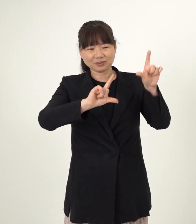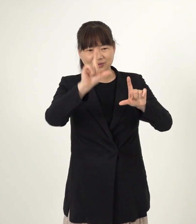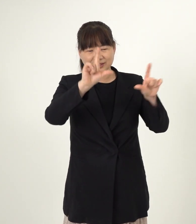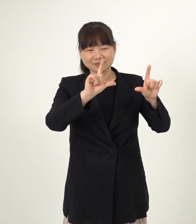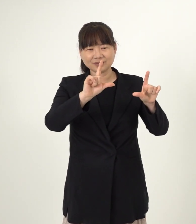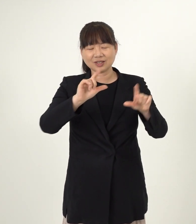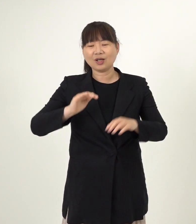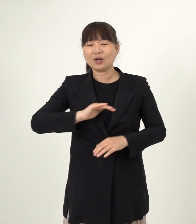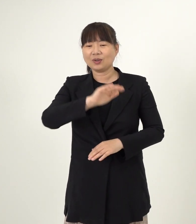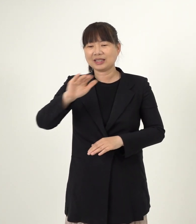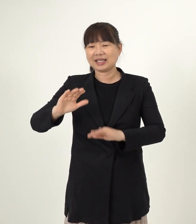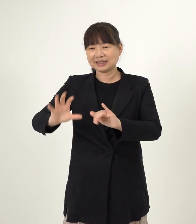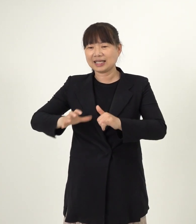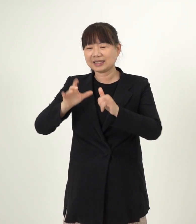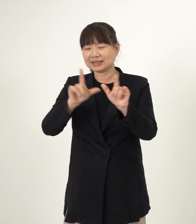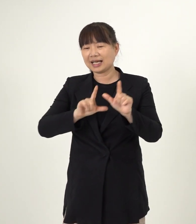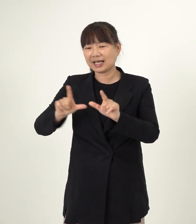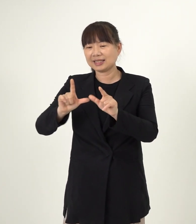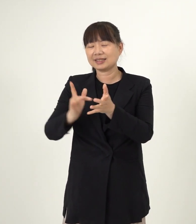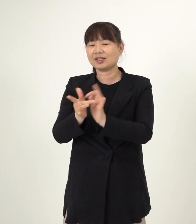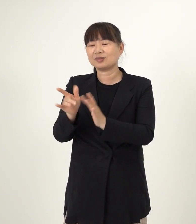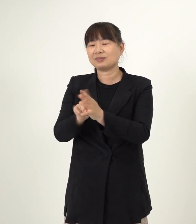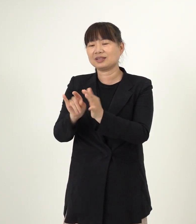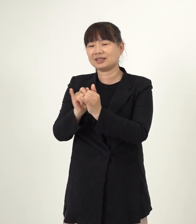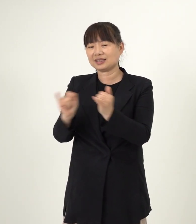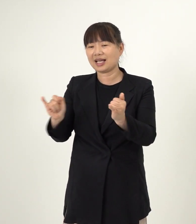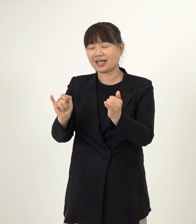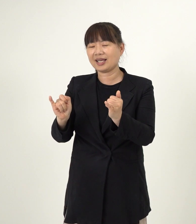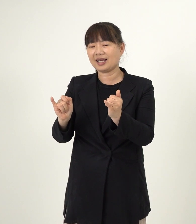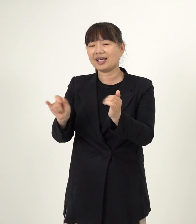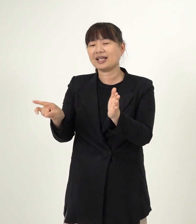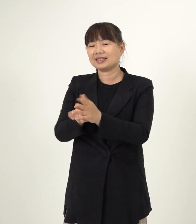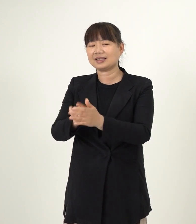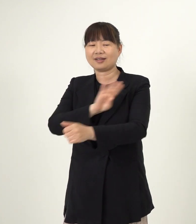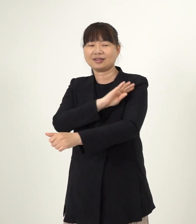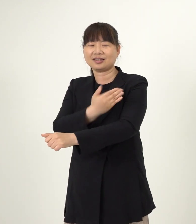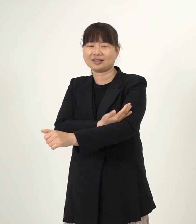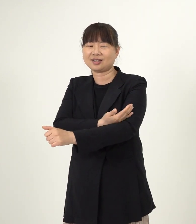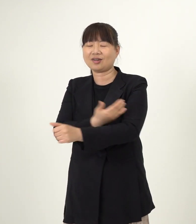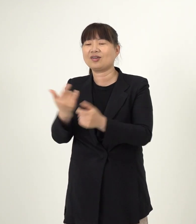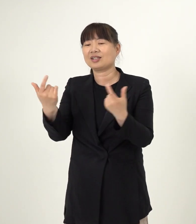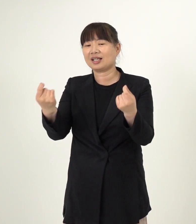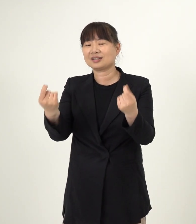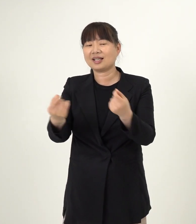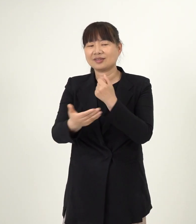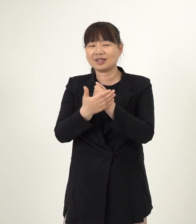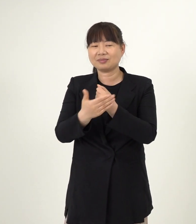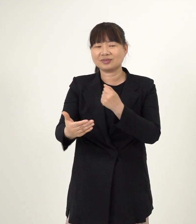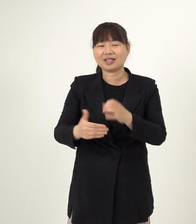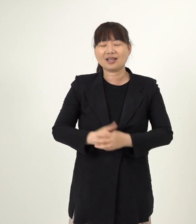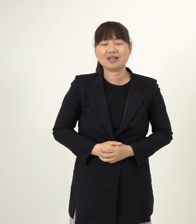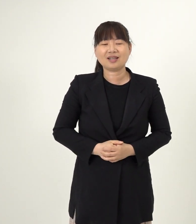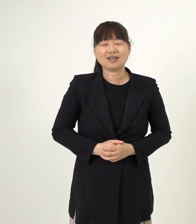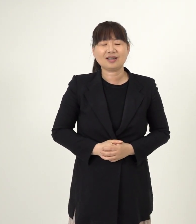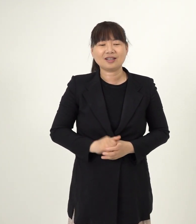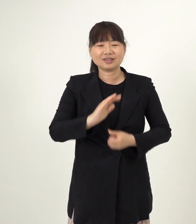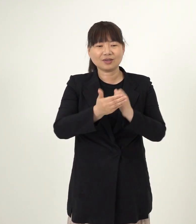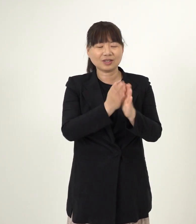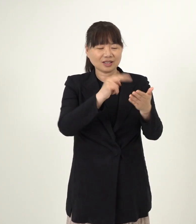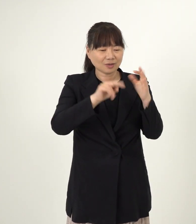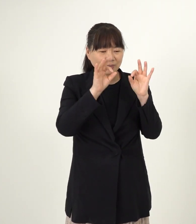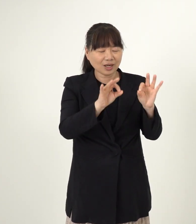걸어가는 실력이어야 해요. 실력. 그래서 우리는 성경에 보면